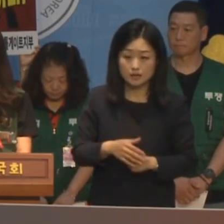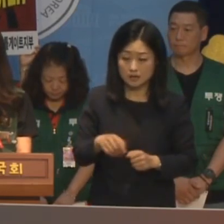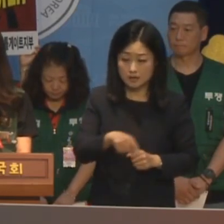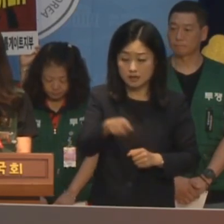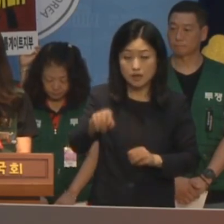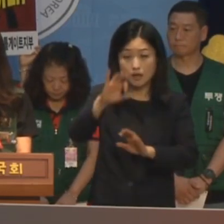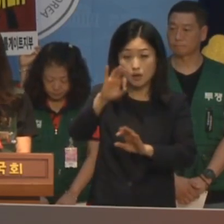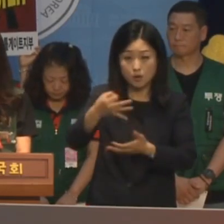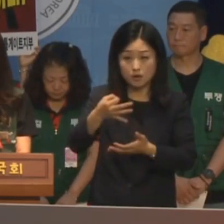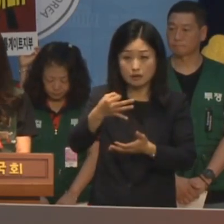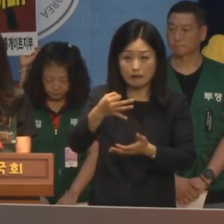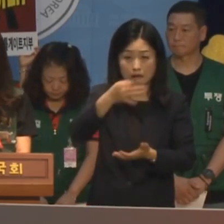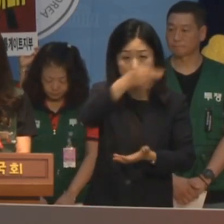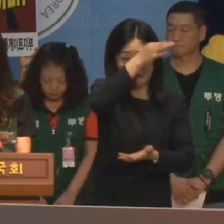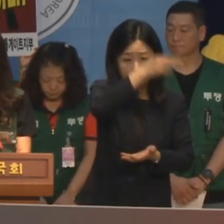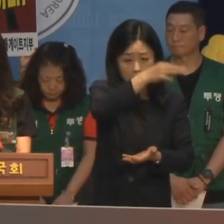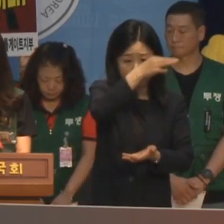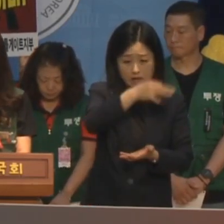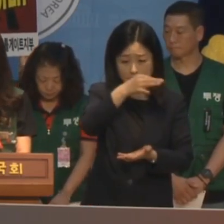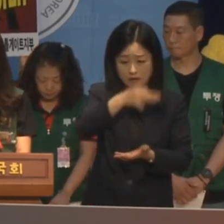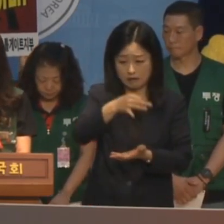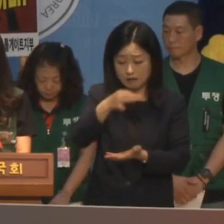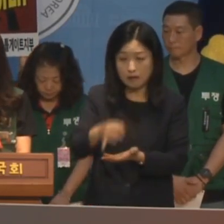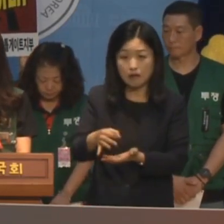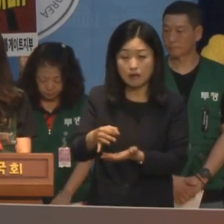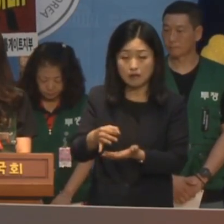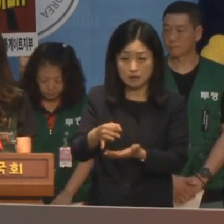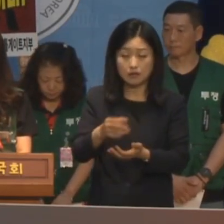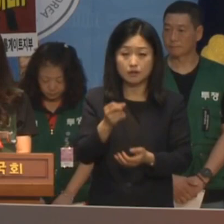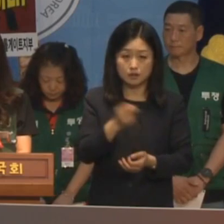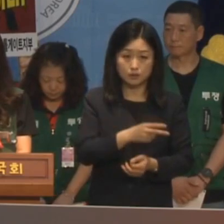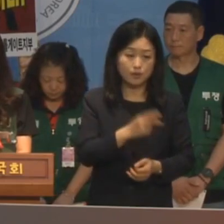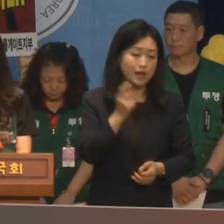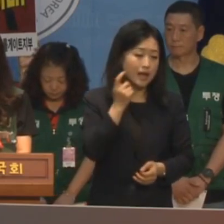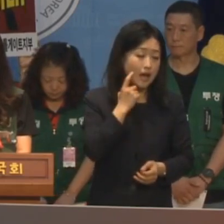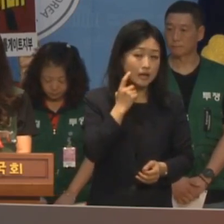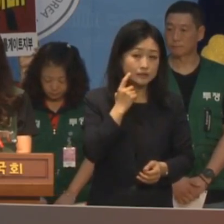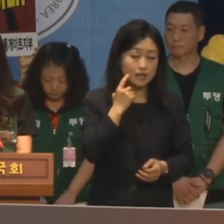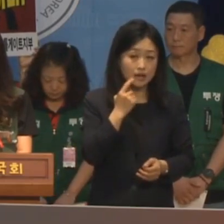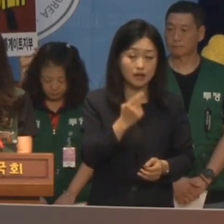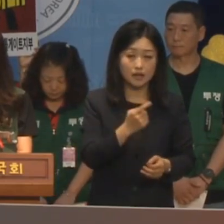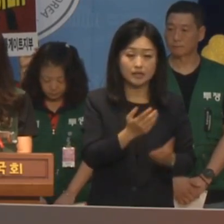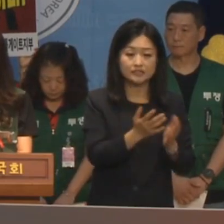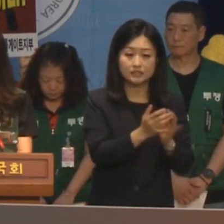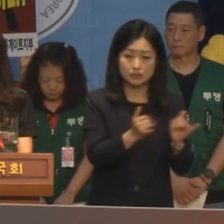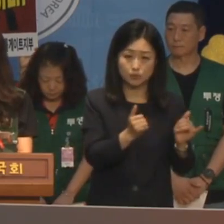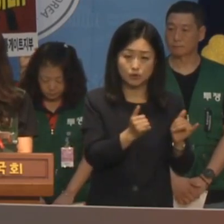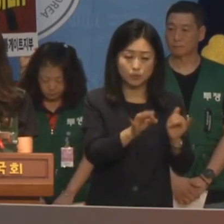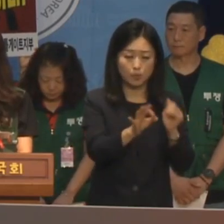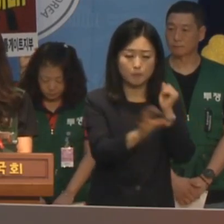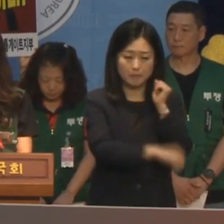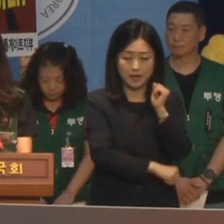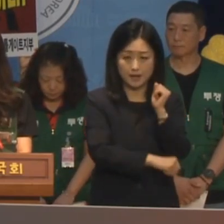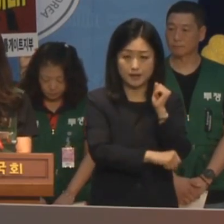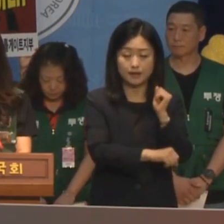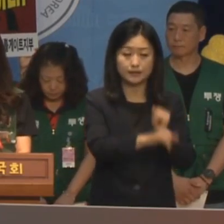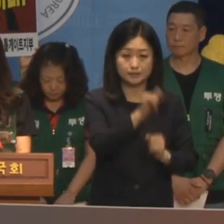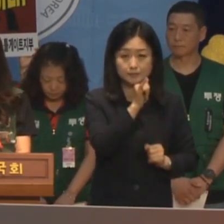할 인건비가 유령 직원의 주머니에 들어가는 횡령 비리까지 판을 치고